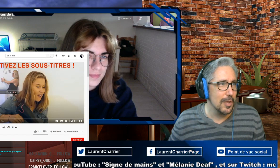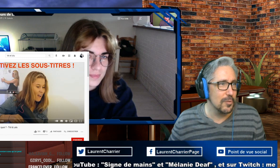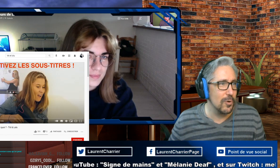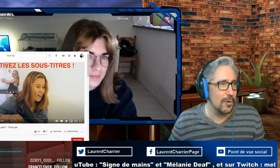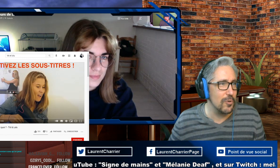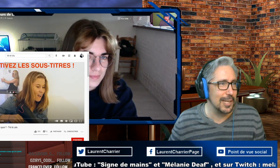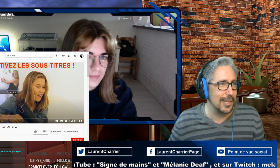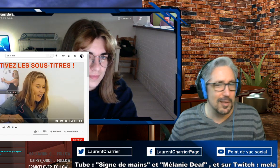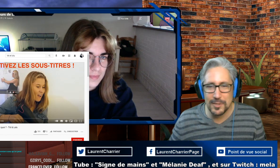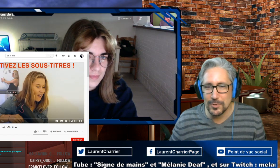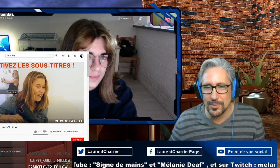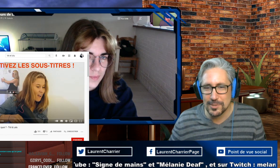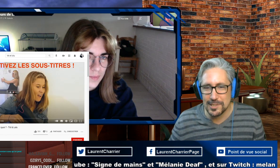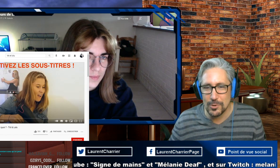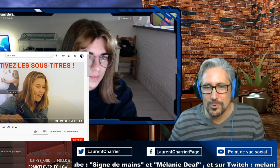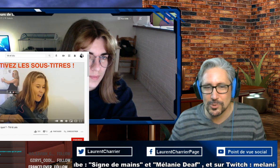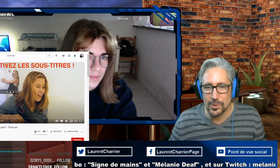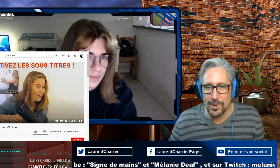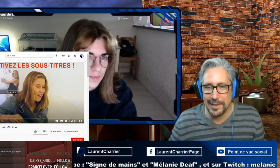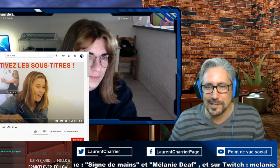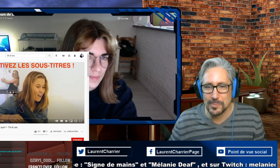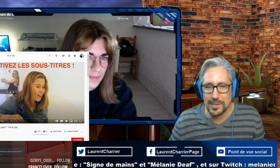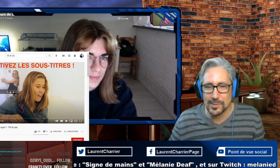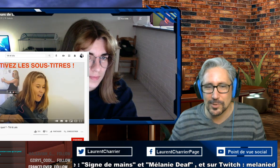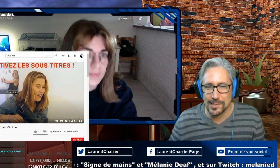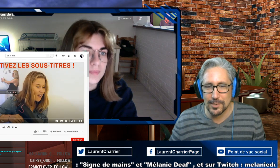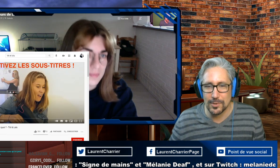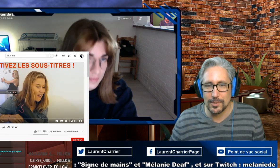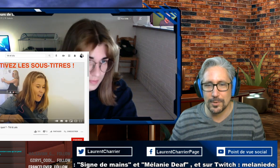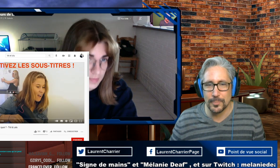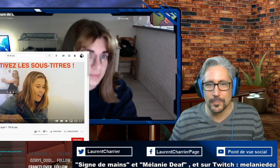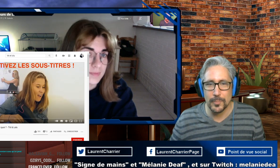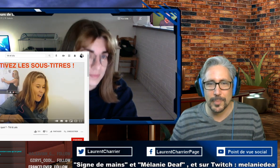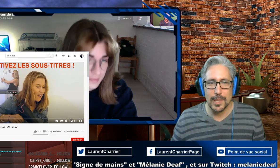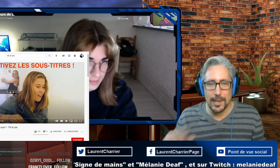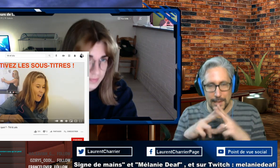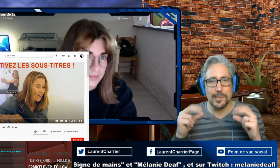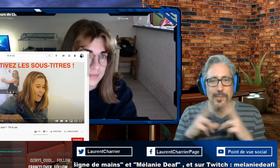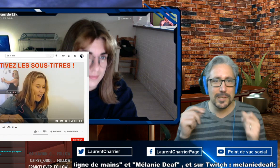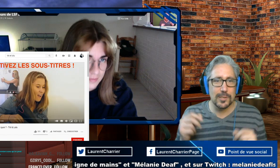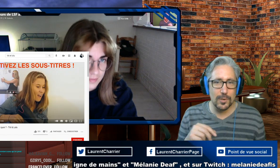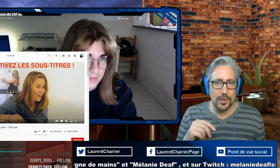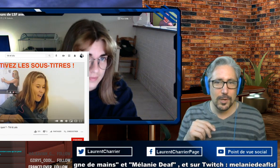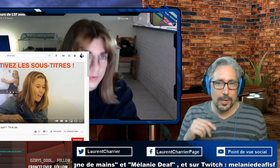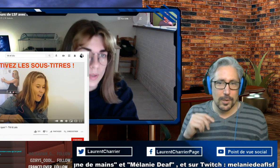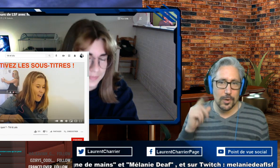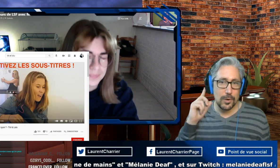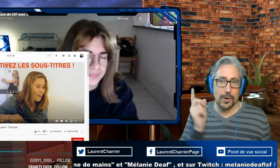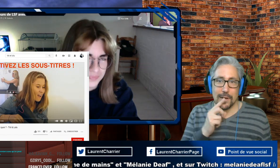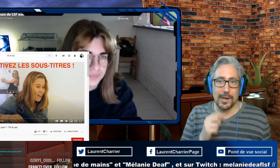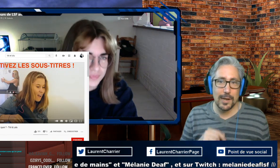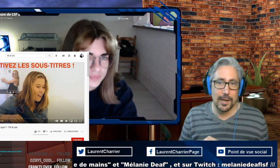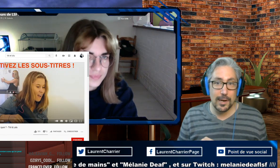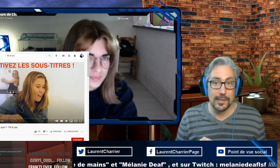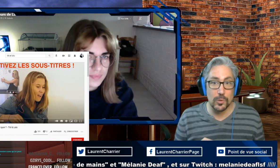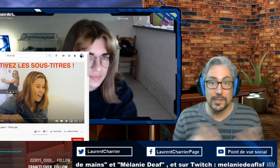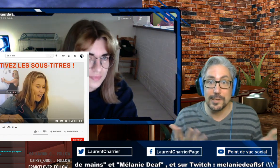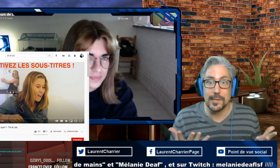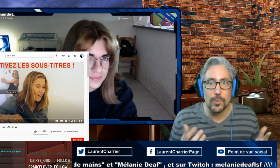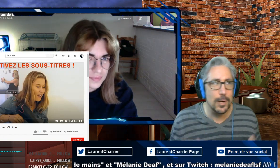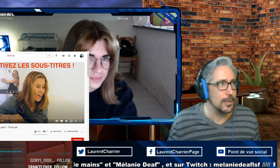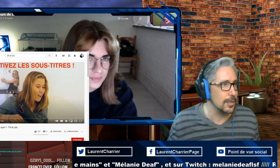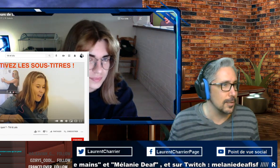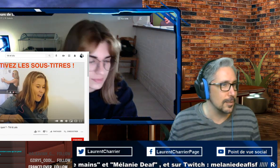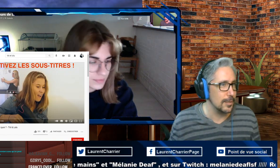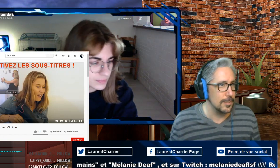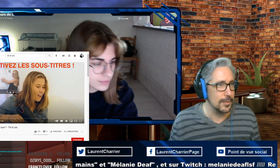long. Vous regarderez la vidéo de Titi et Lulu sur. Elles expliquent ce que c'est que. Elles expliquent la surdité,